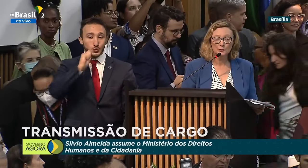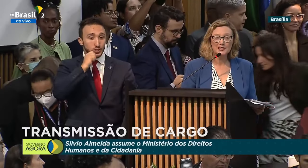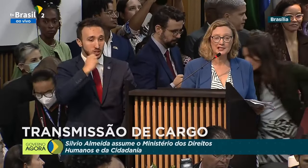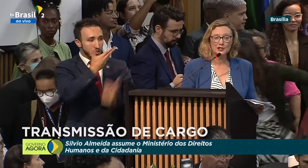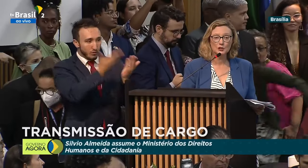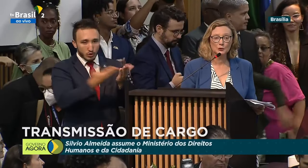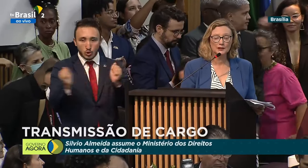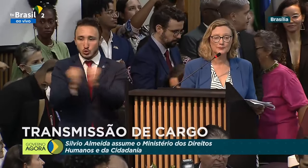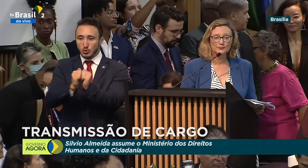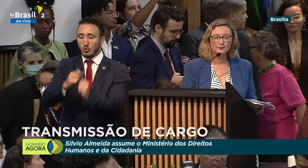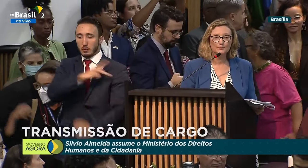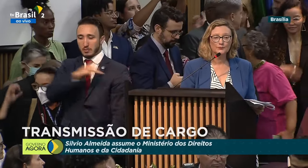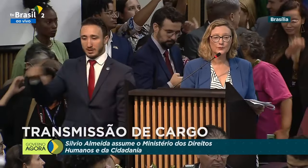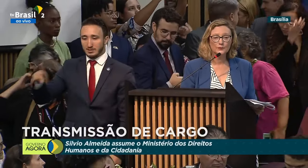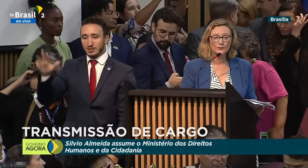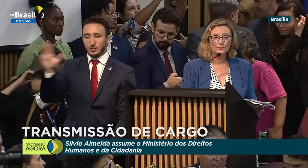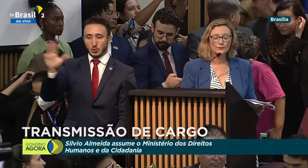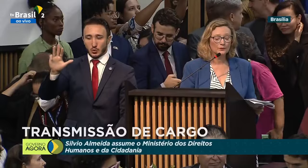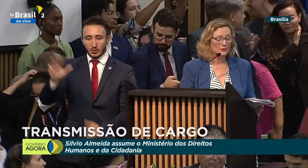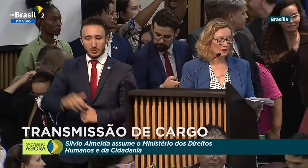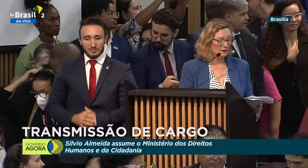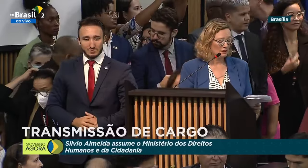e o presidente Lula